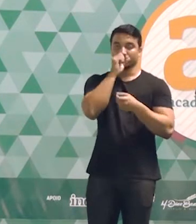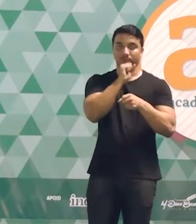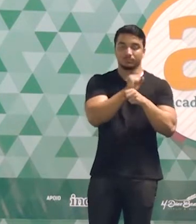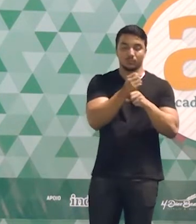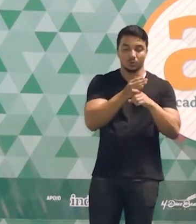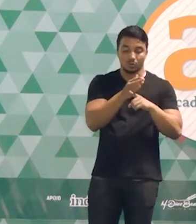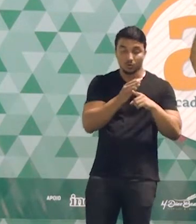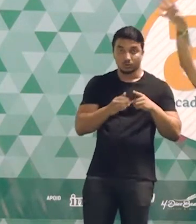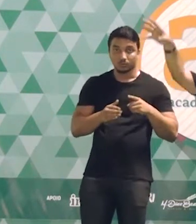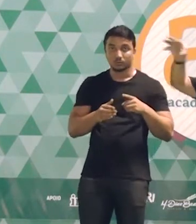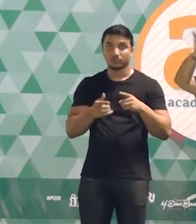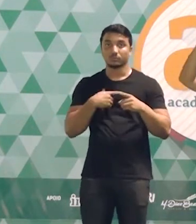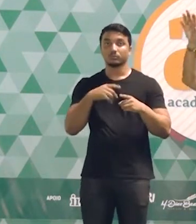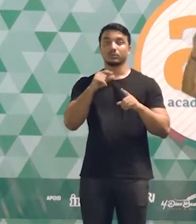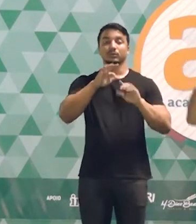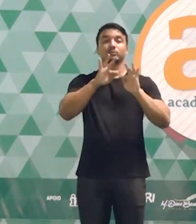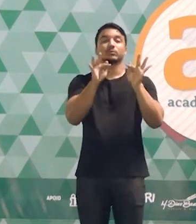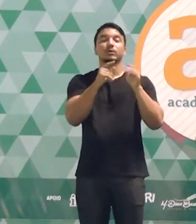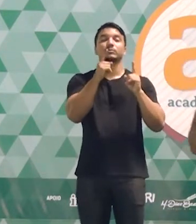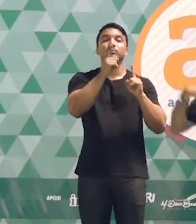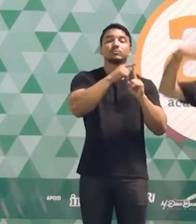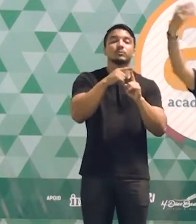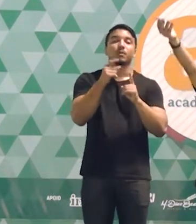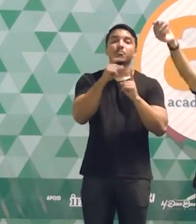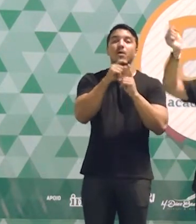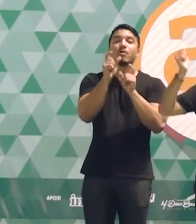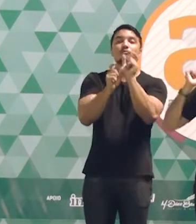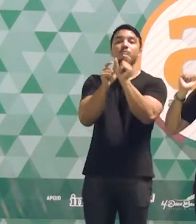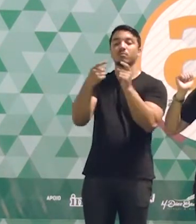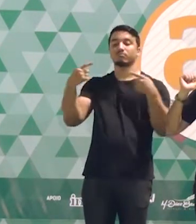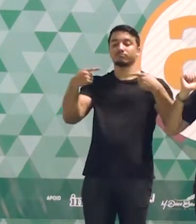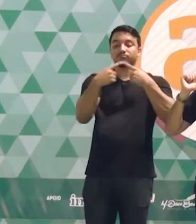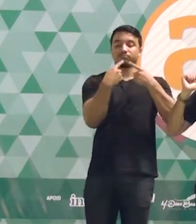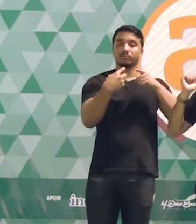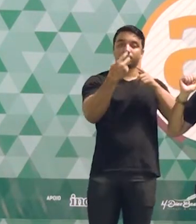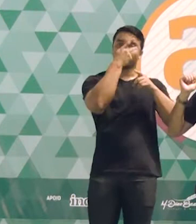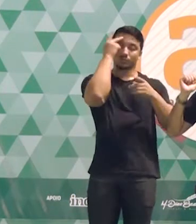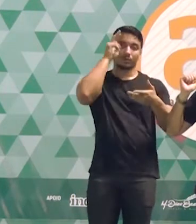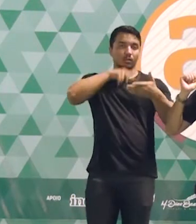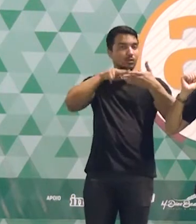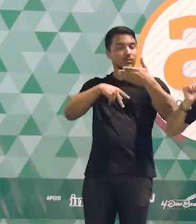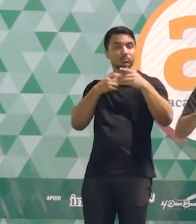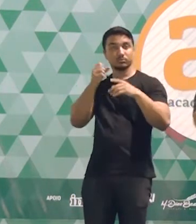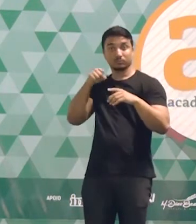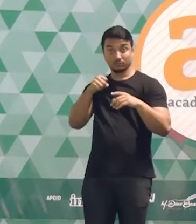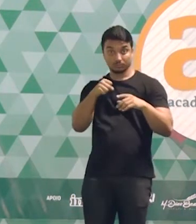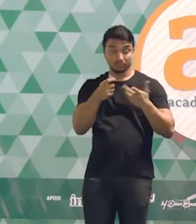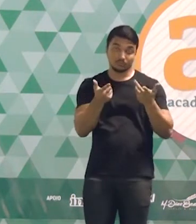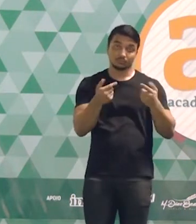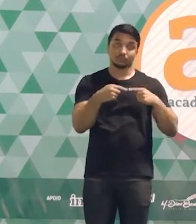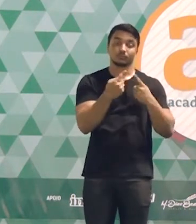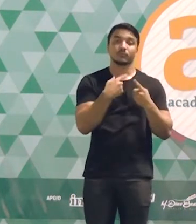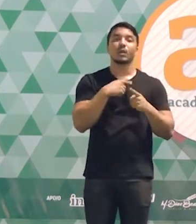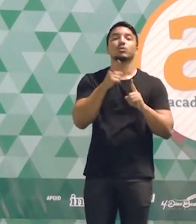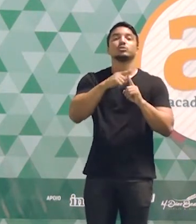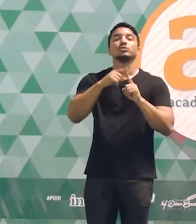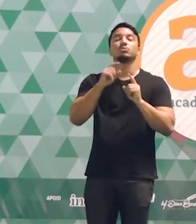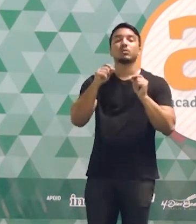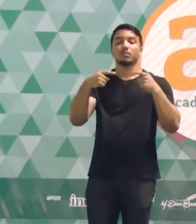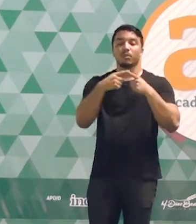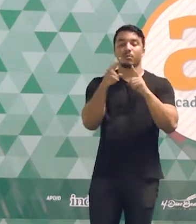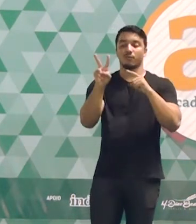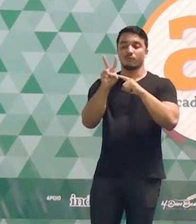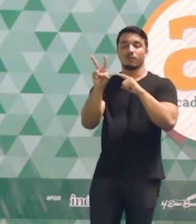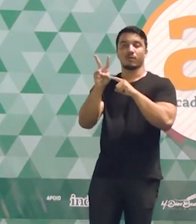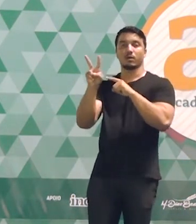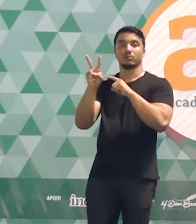Basta cortar. Você tem formas aí que se dirigem diretamente ao receptor da mensagem, sim ou não? E essas formas são verbos